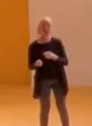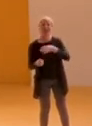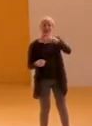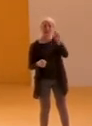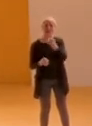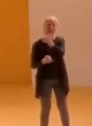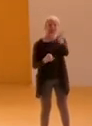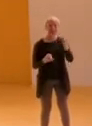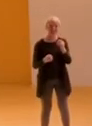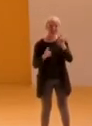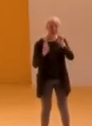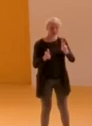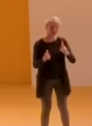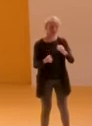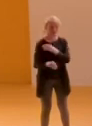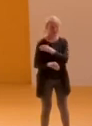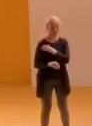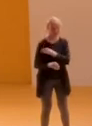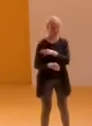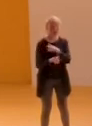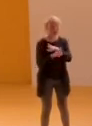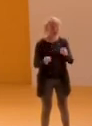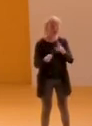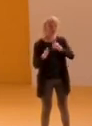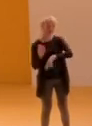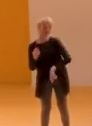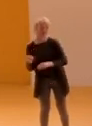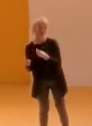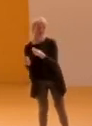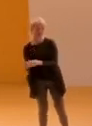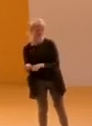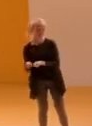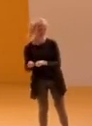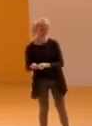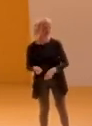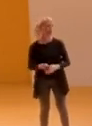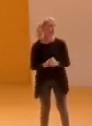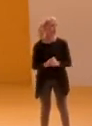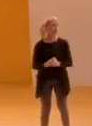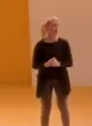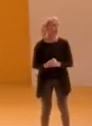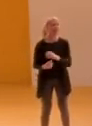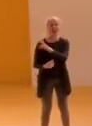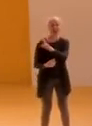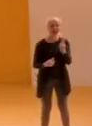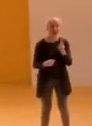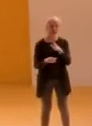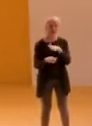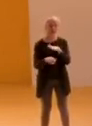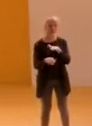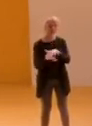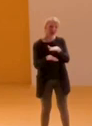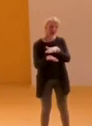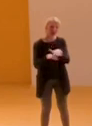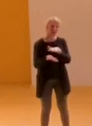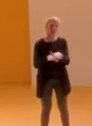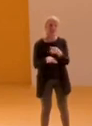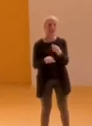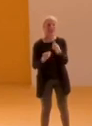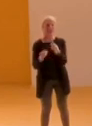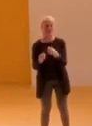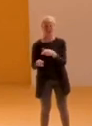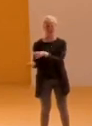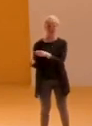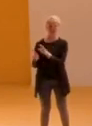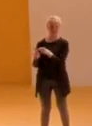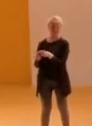innego realnego następuje to tak zwany ran do dóbr realnych czyli każdy traktuje pieniądze Trochę jak gorącego ziemniaka